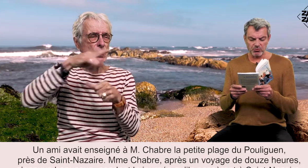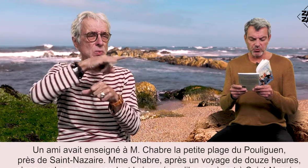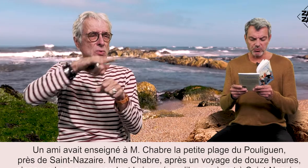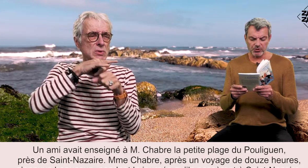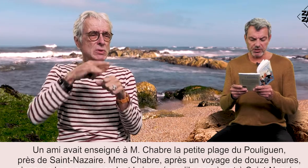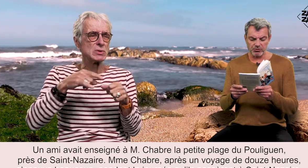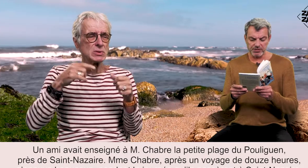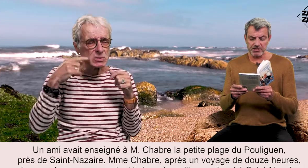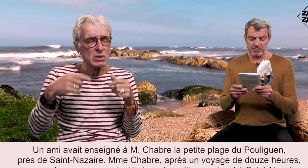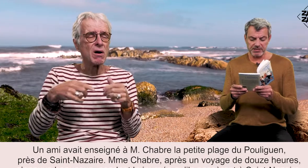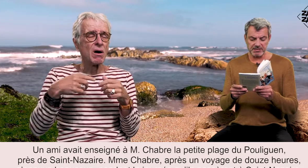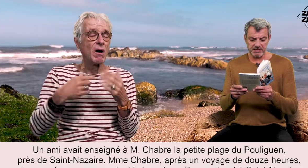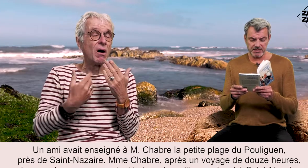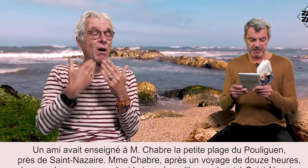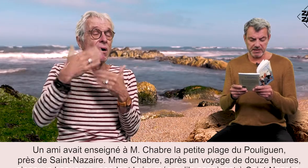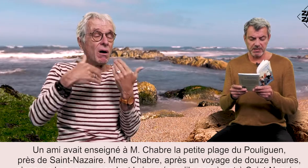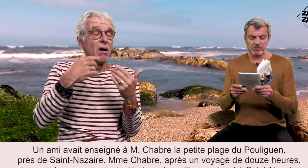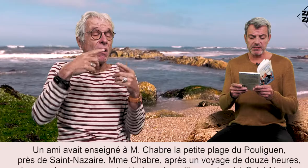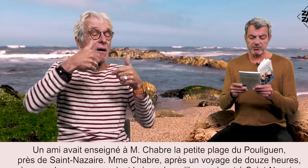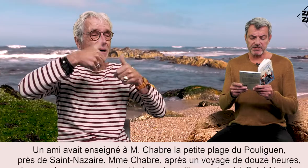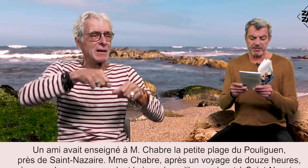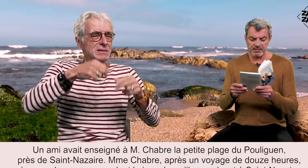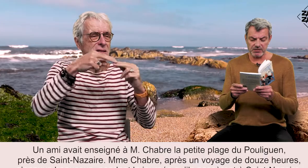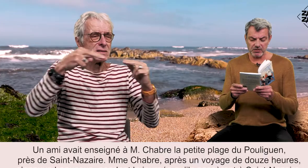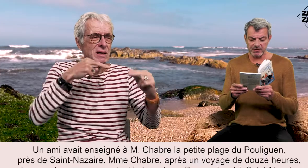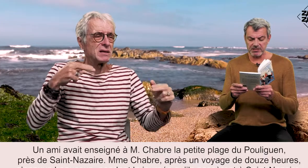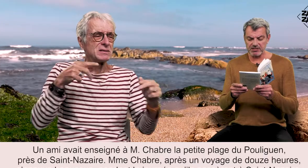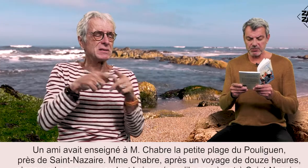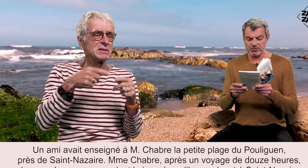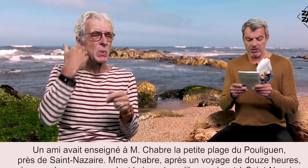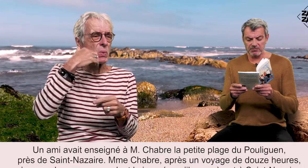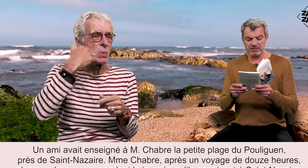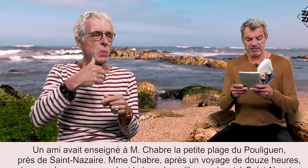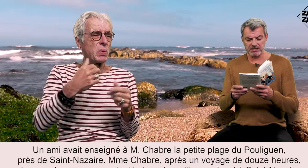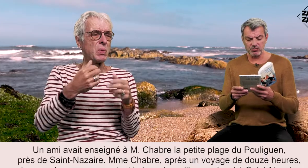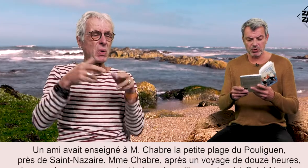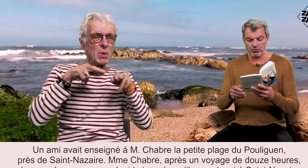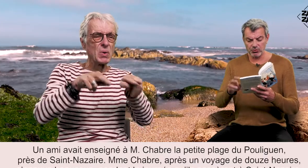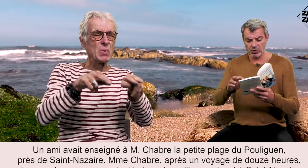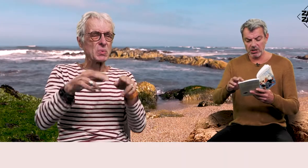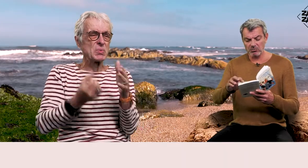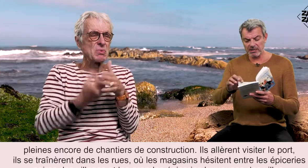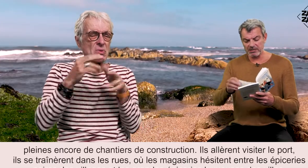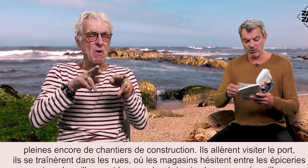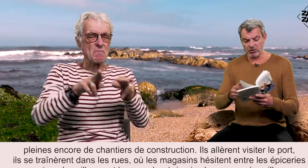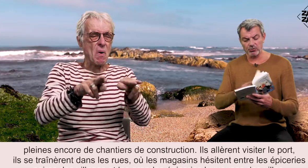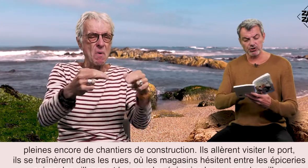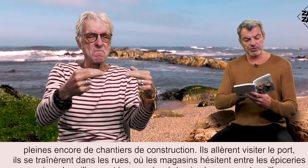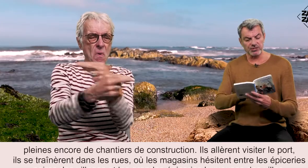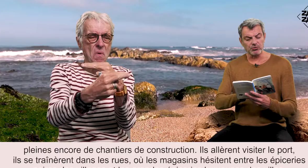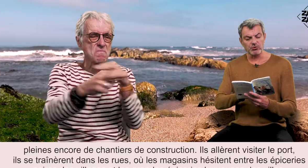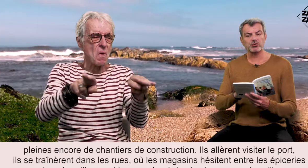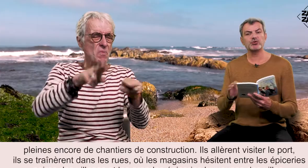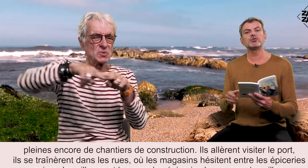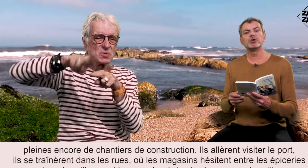'ennuya beaucoup pendant la journée qu'ils passèrent à Saint-Nazaire, dans cette ville naissante, avec ses rues neuves, tracées aux cordeaux, pleines encore de